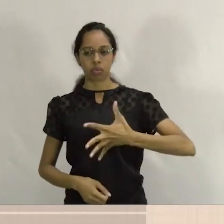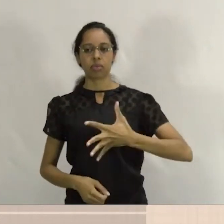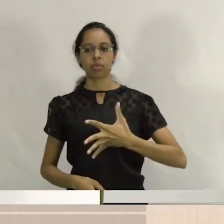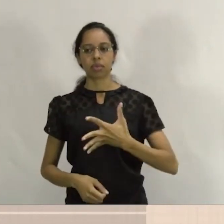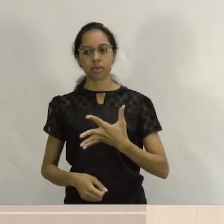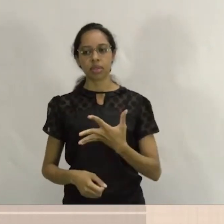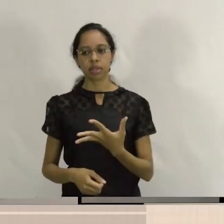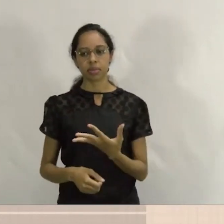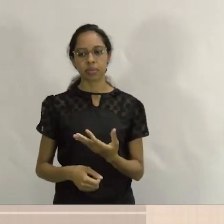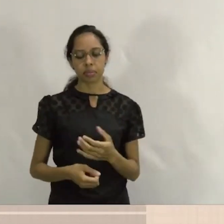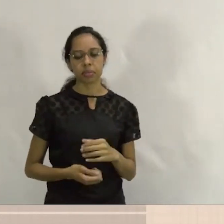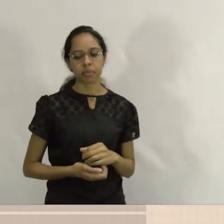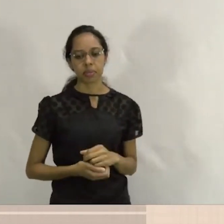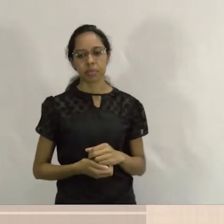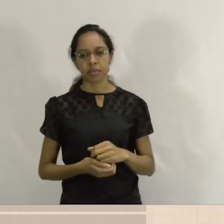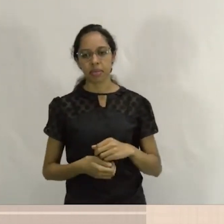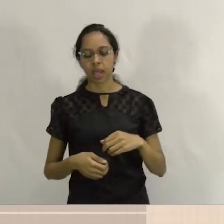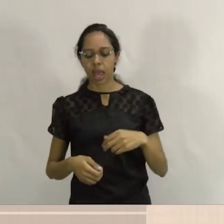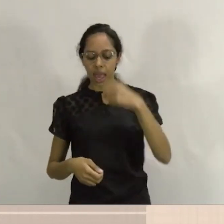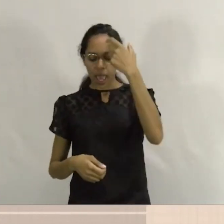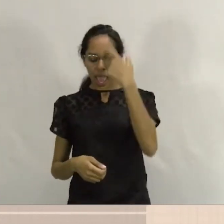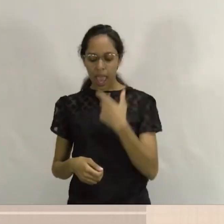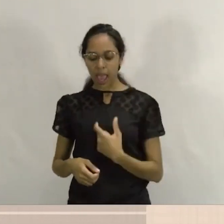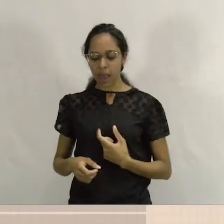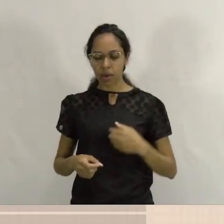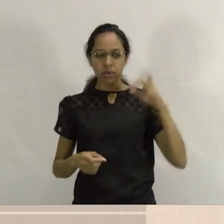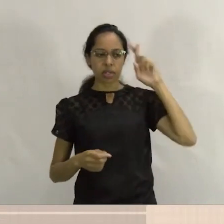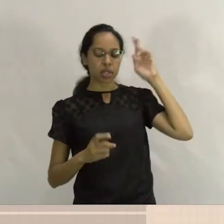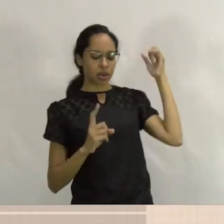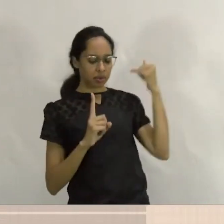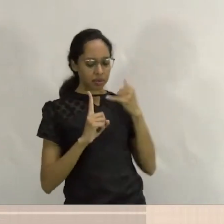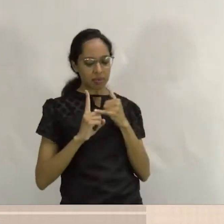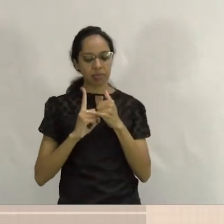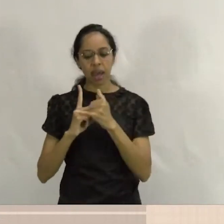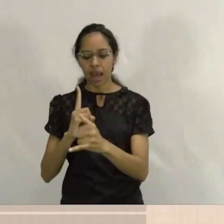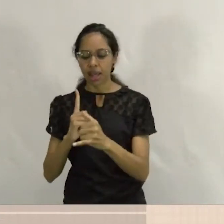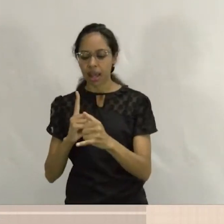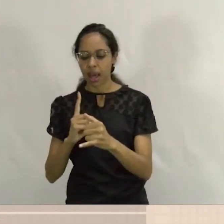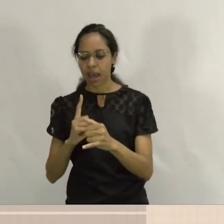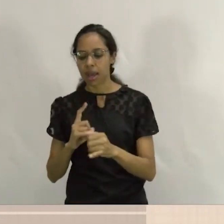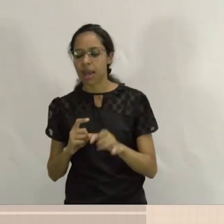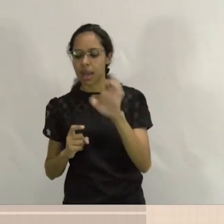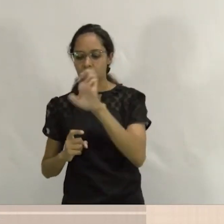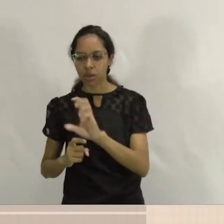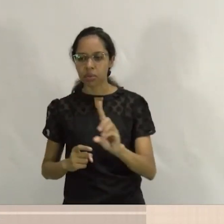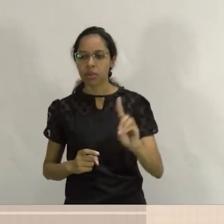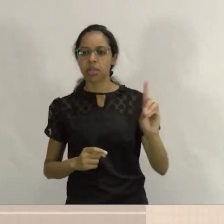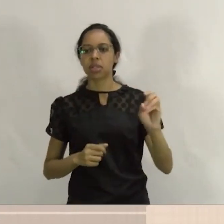O que eu estou falando produz a economia de Deus na fé. É a palavra profética.